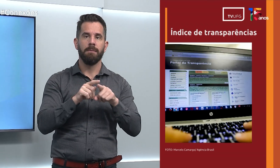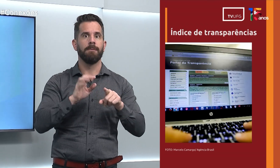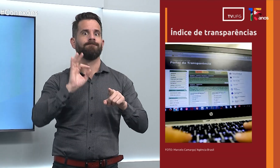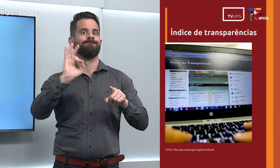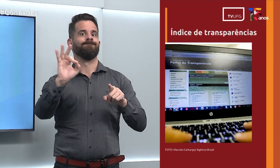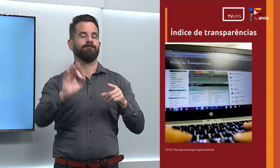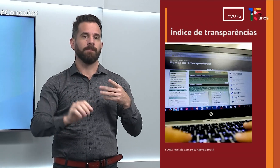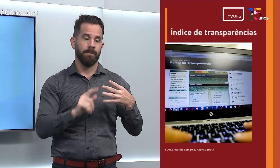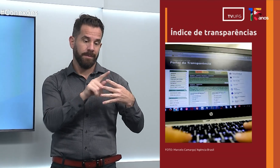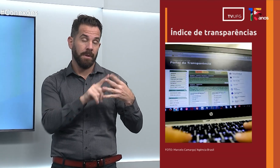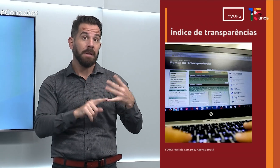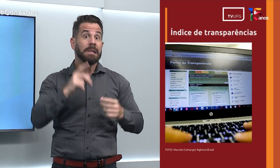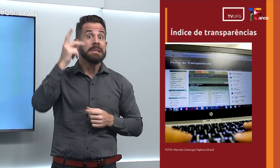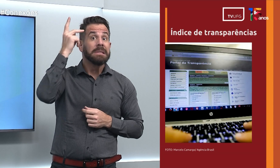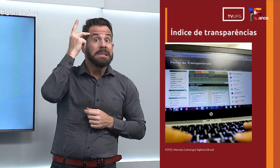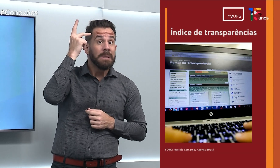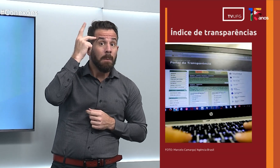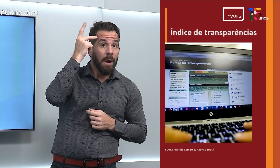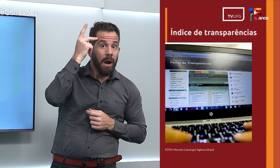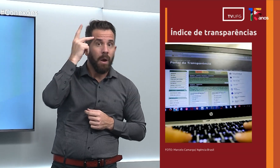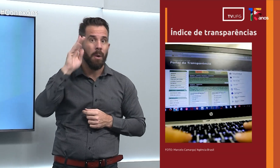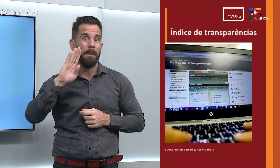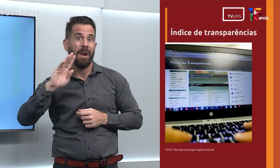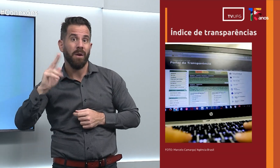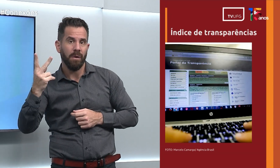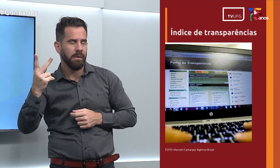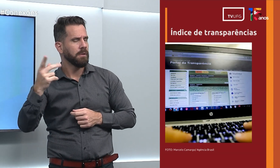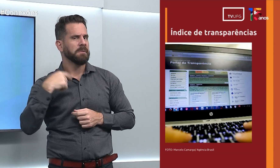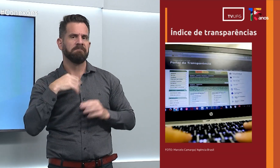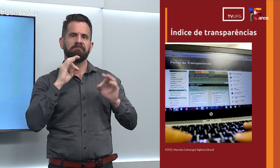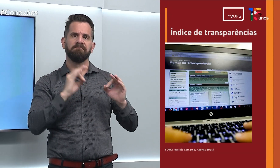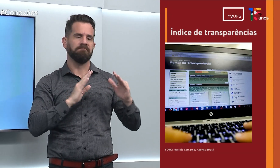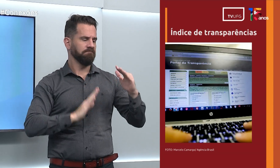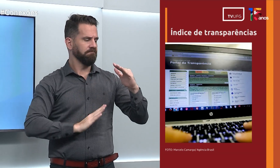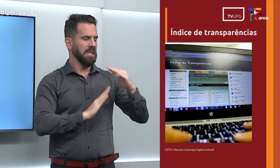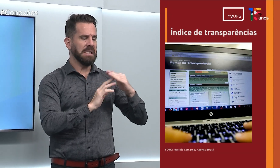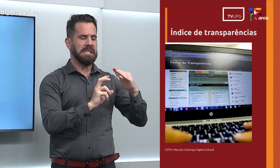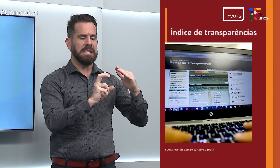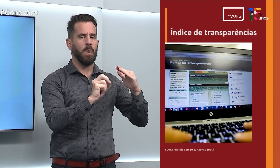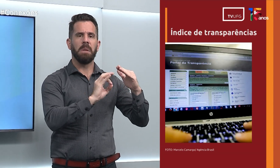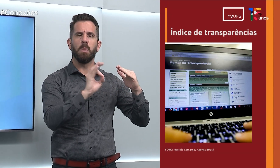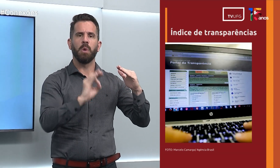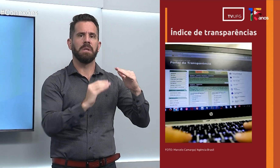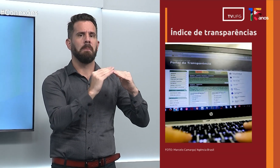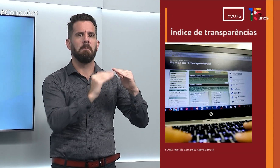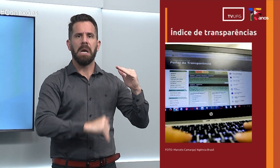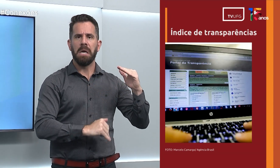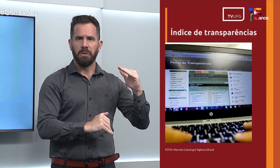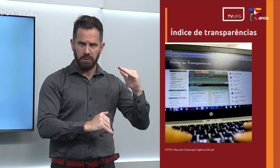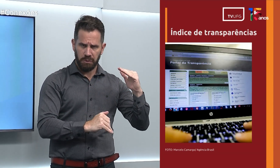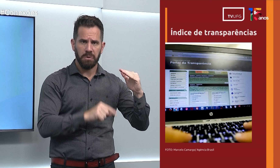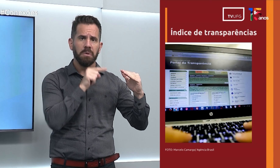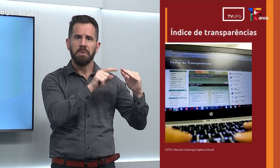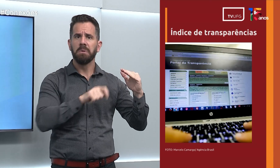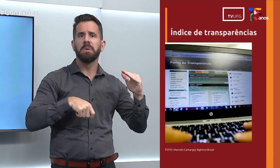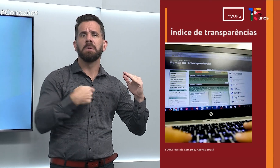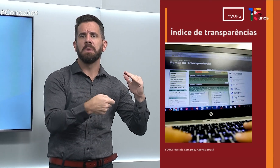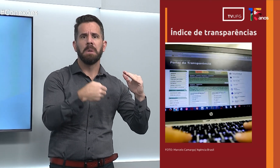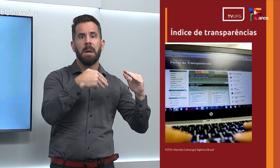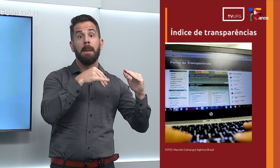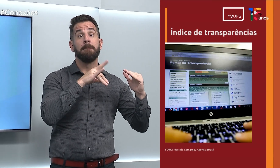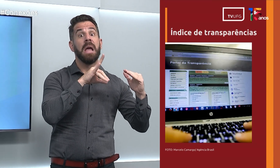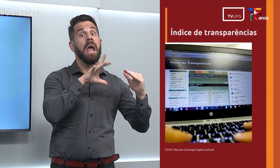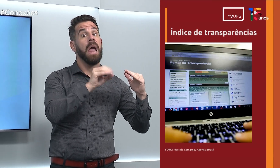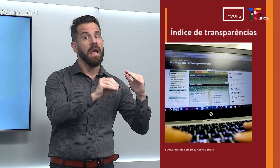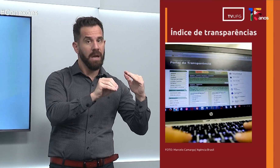e Belo Horizonte não atingiram nem 50% da pontuação do índice e apresentaram nível médio de